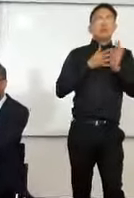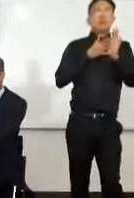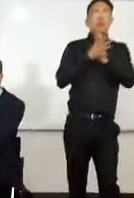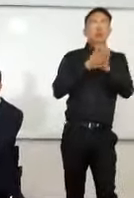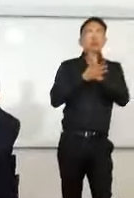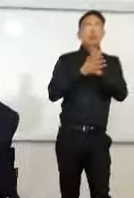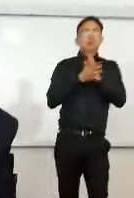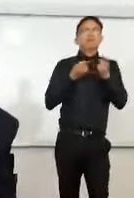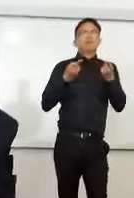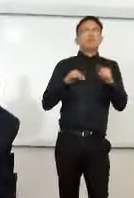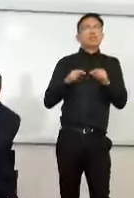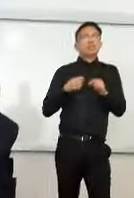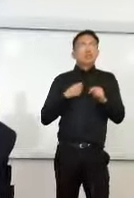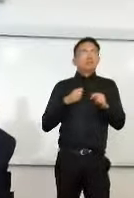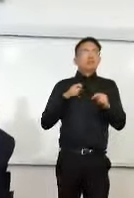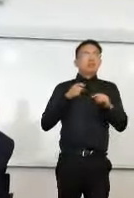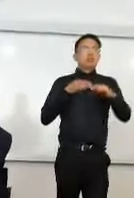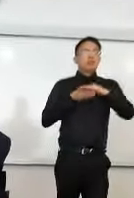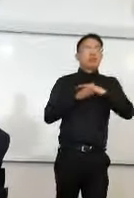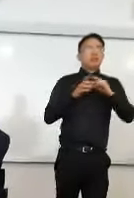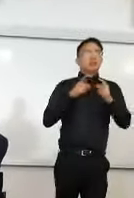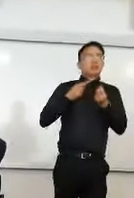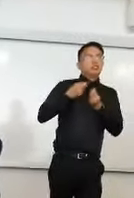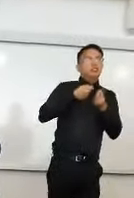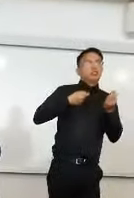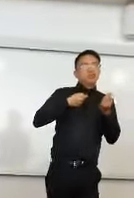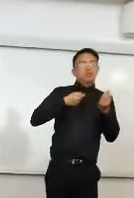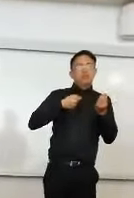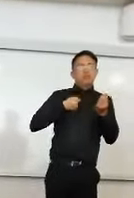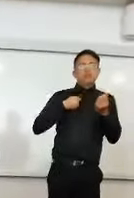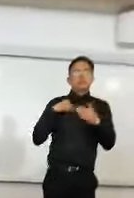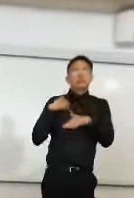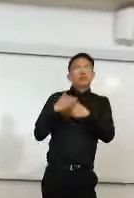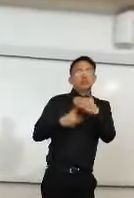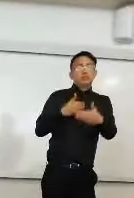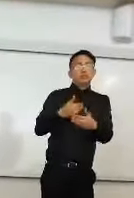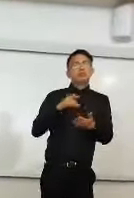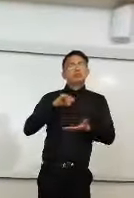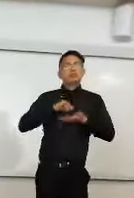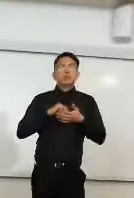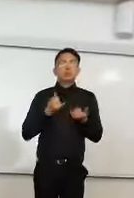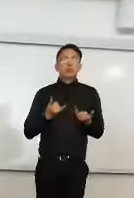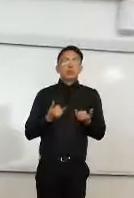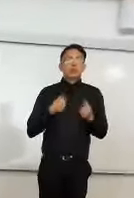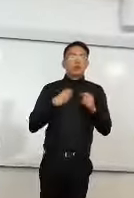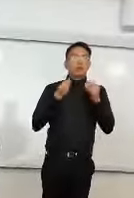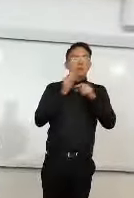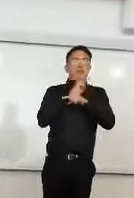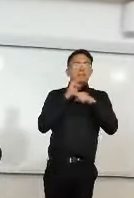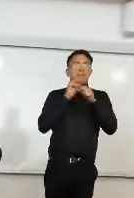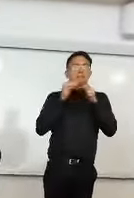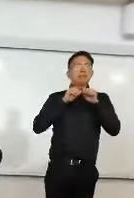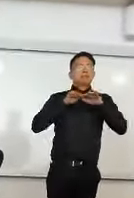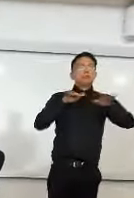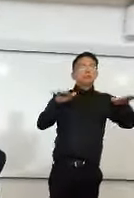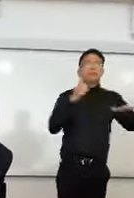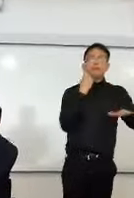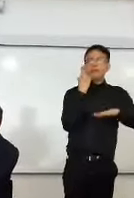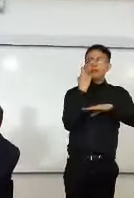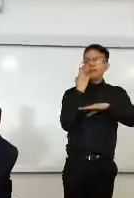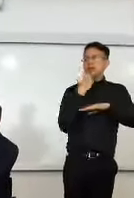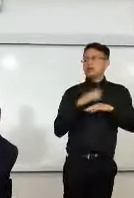y eso implica todo un proceso de diseño, entonces por eso todavía no está publicada en la página web del Ministerio. ¿Del Ministerio de Salud? Sí.